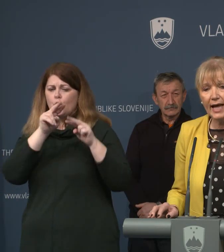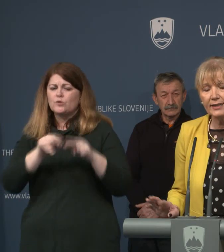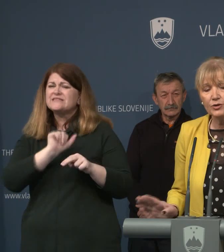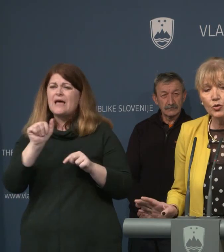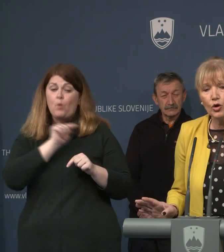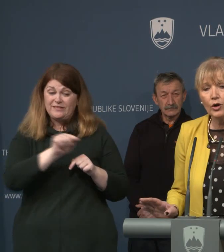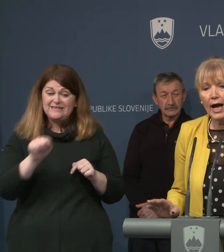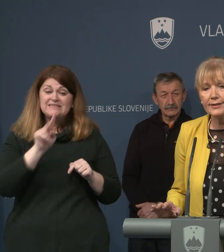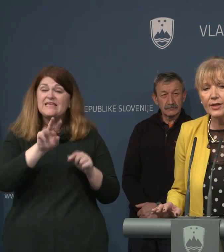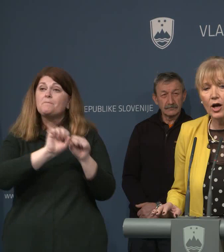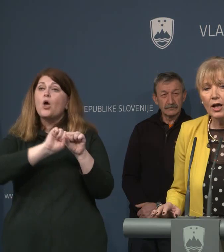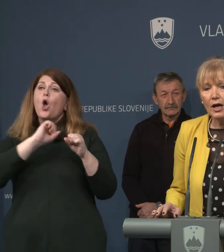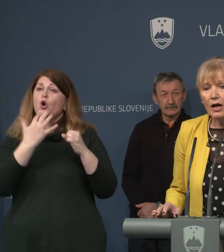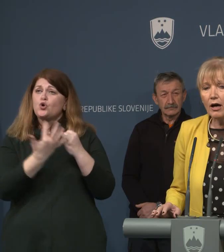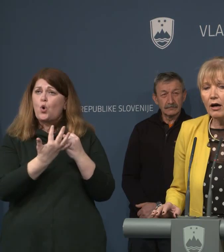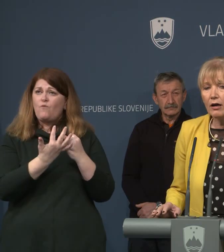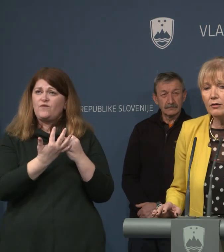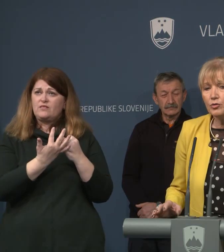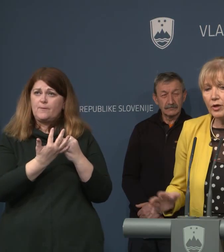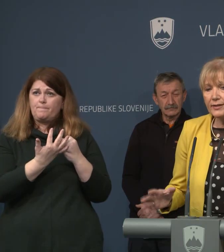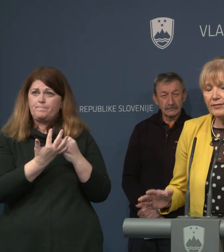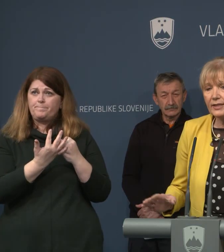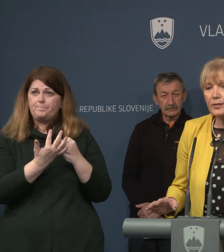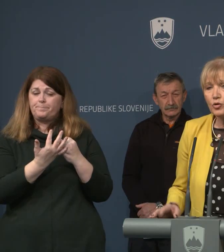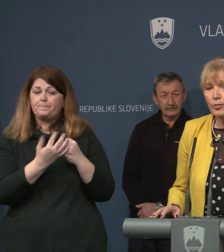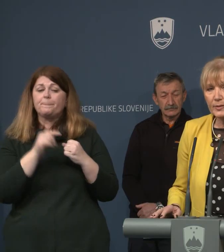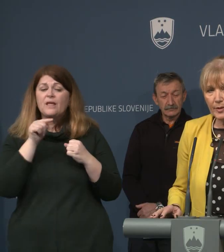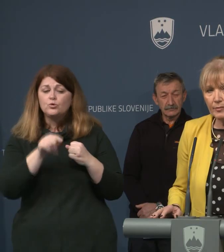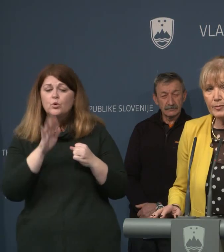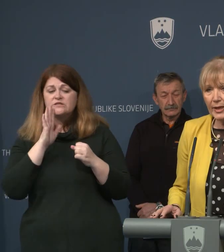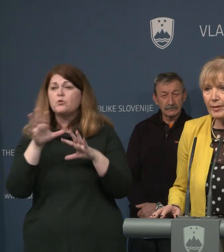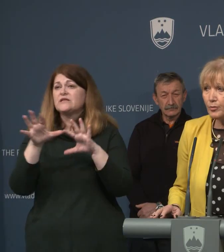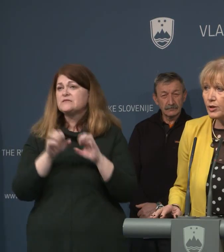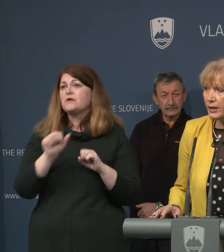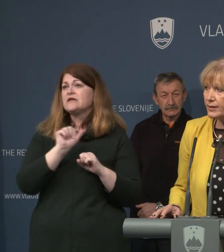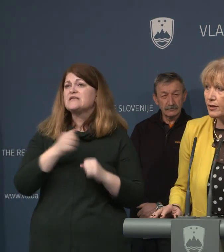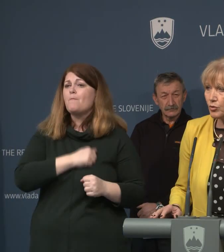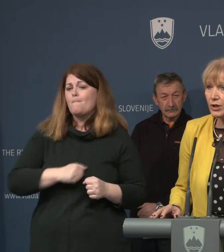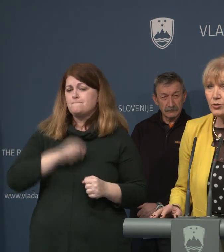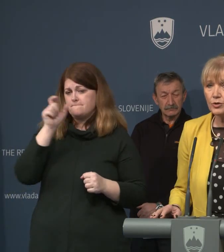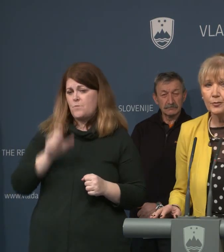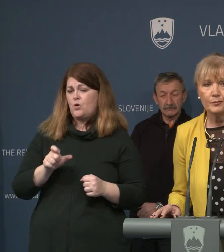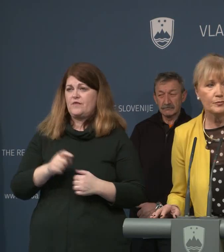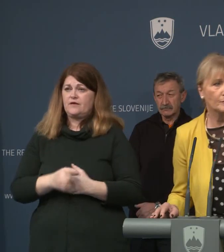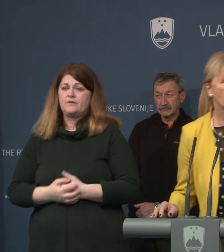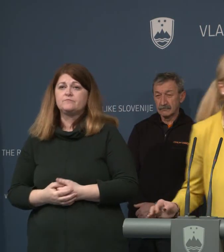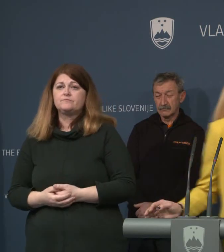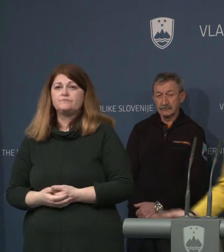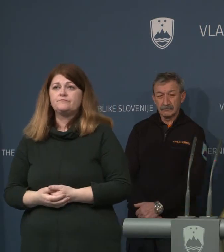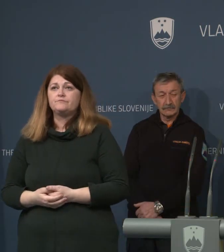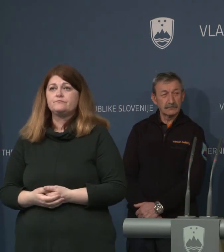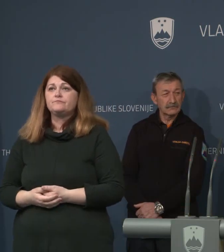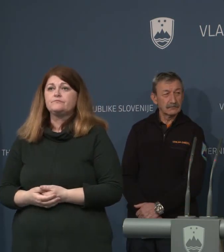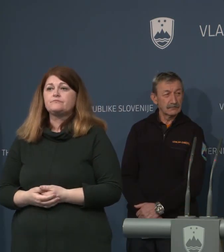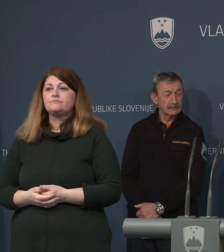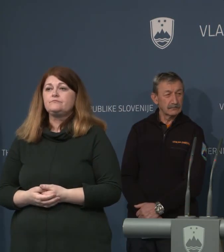bolezenskih stanj na drugo lokacijo. Tukaj seveda se bodo pa sprejemali bolniki za to diagnozo. Hvala za